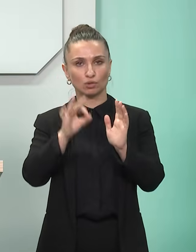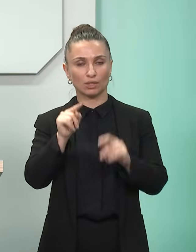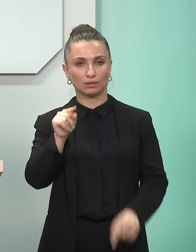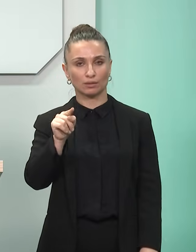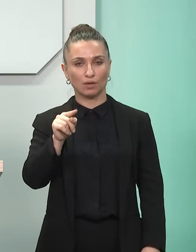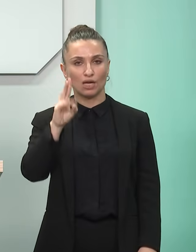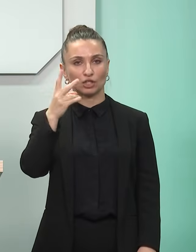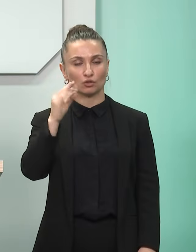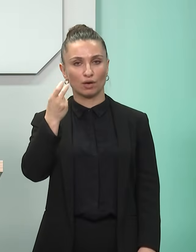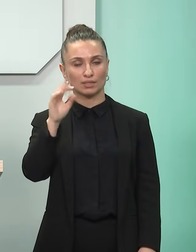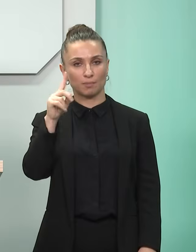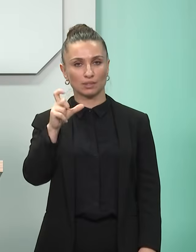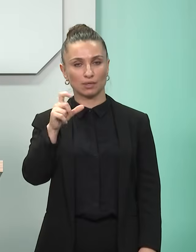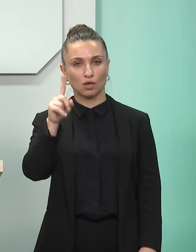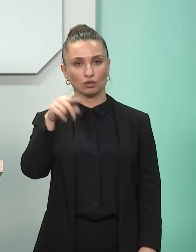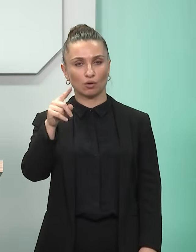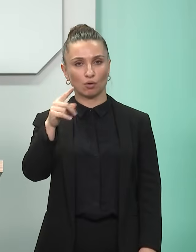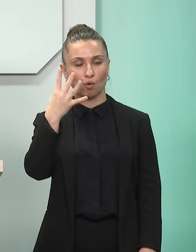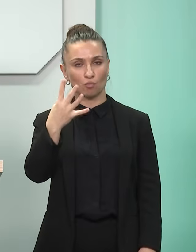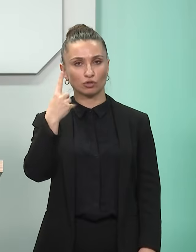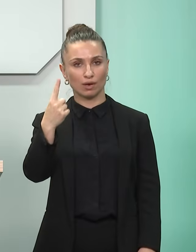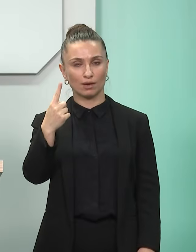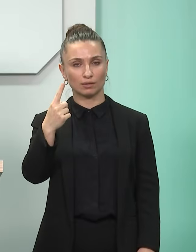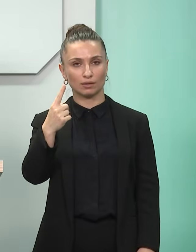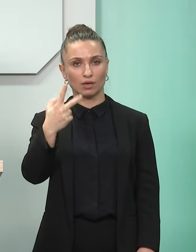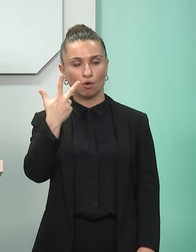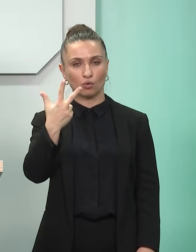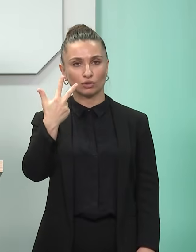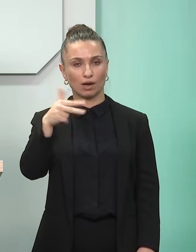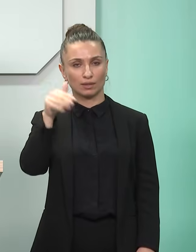8,6%. ნინო ლაცაბიძე ნომერი 41